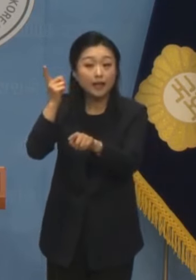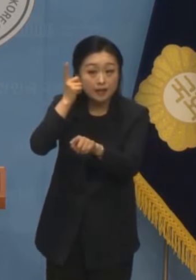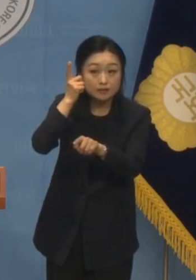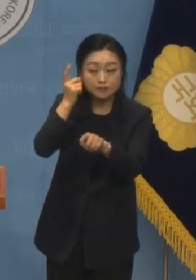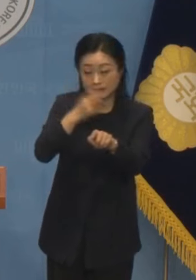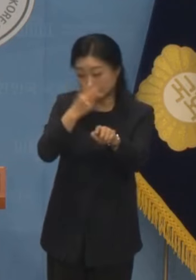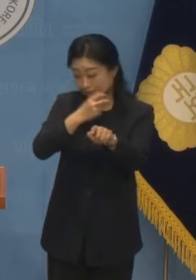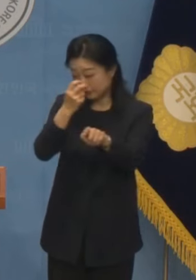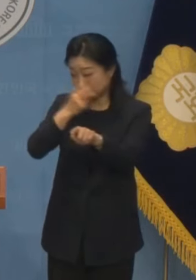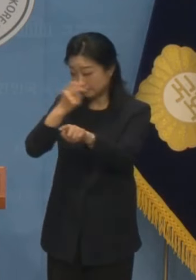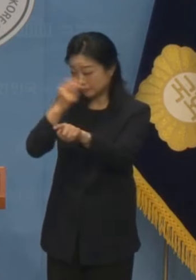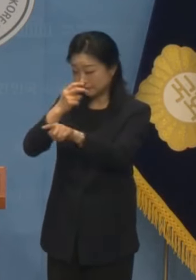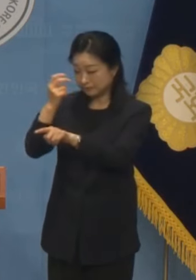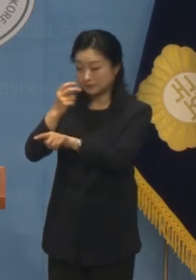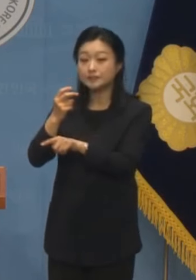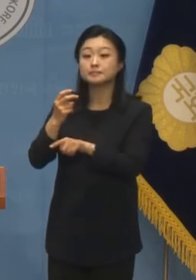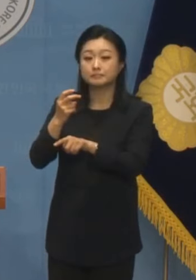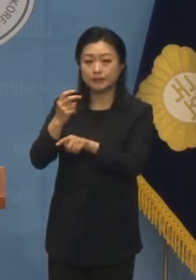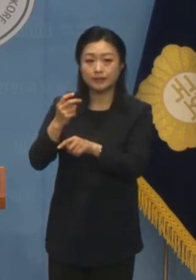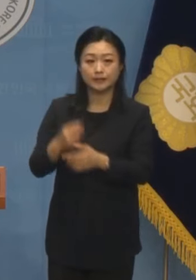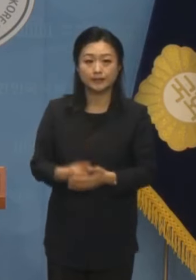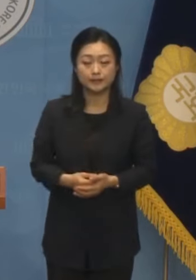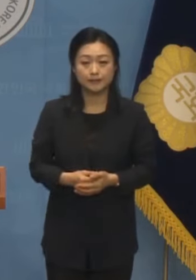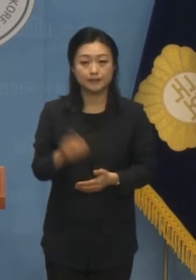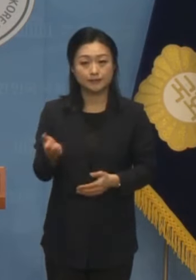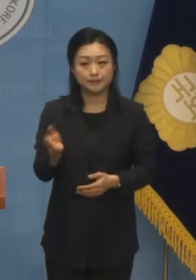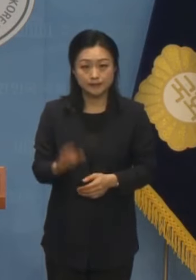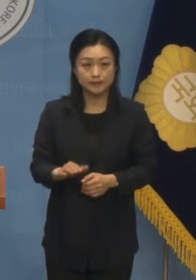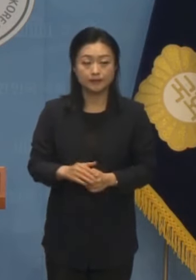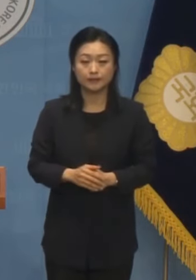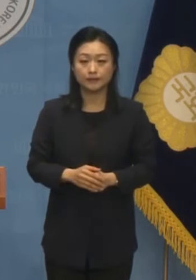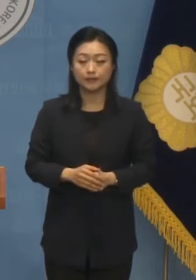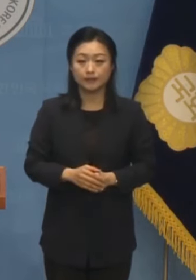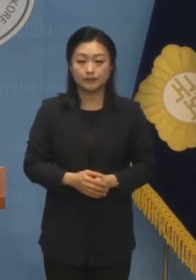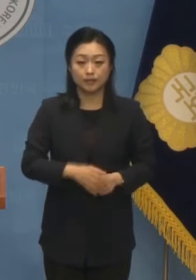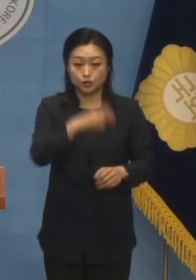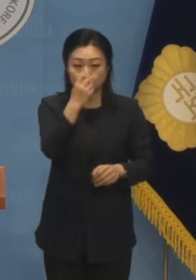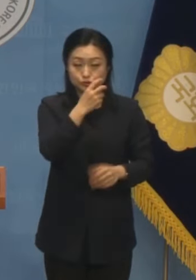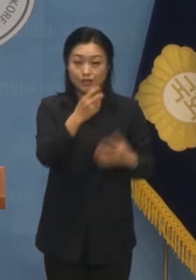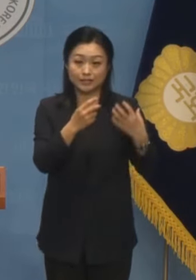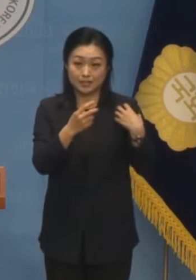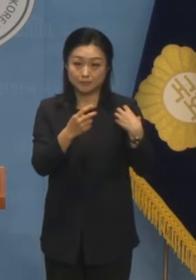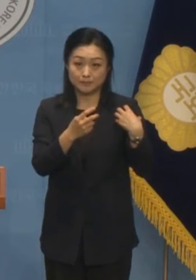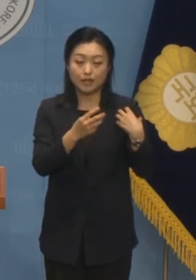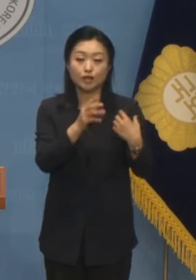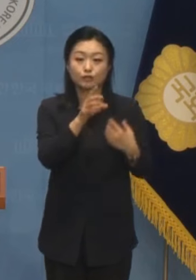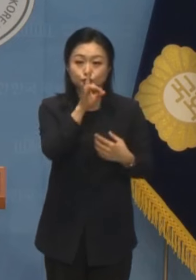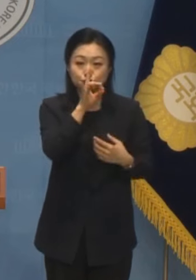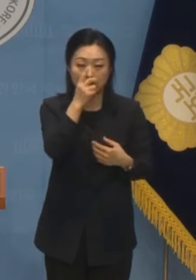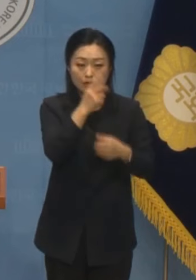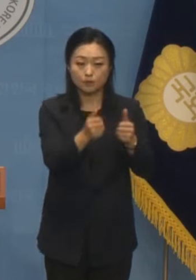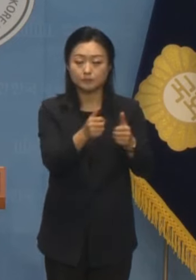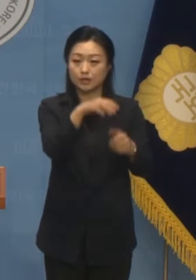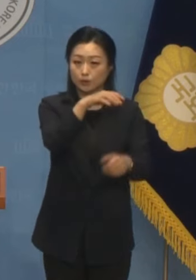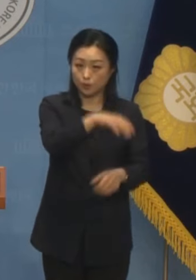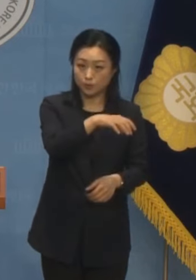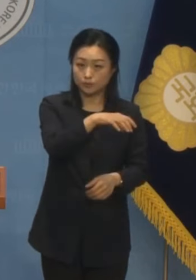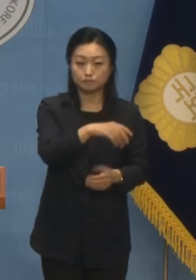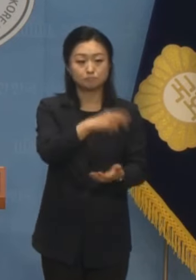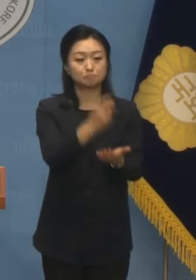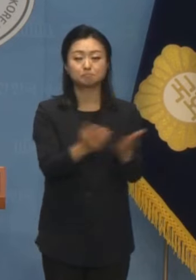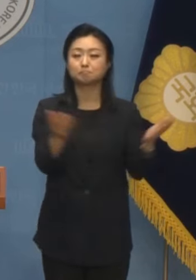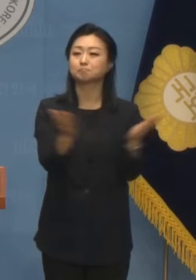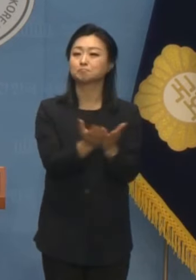조회한 충격적인 사실이 드러났습니다. 그럼에도 해당 수사를 진행하고 있는 서울중앙지검은